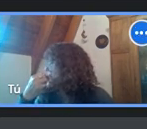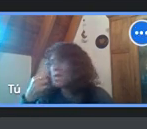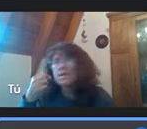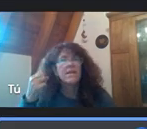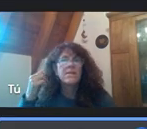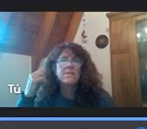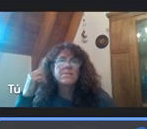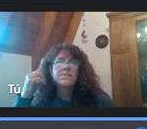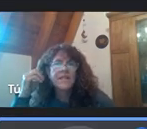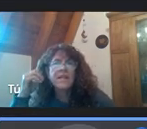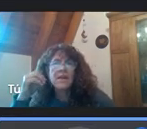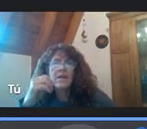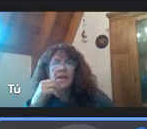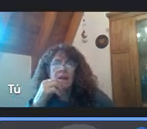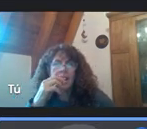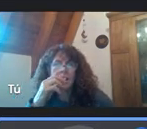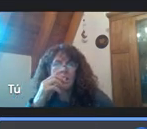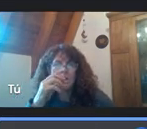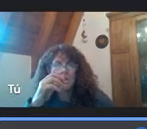Bueno, sí. Para